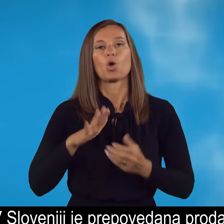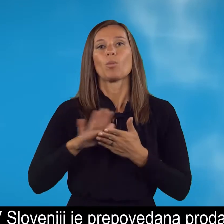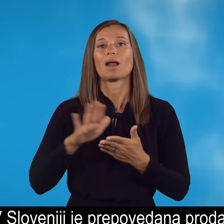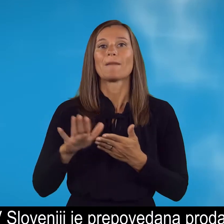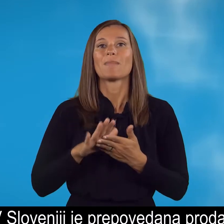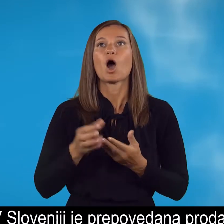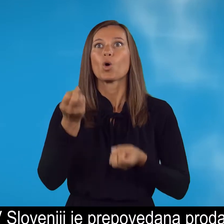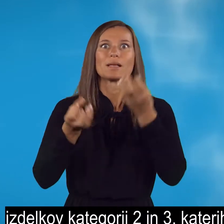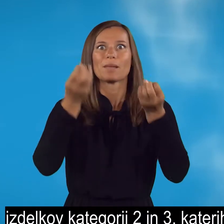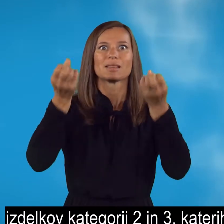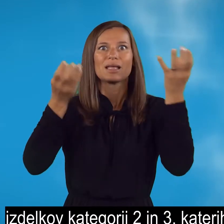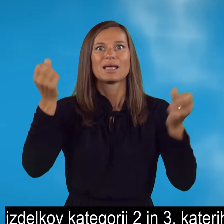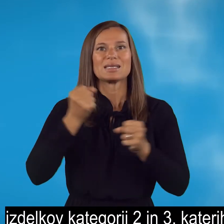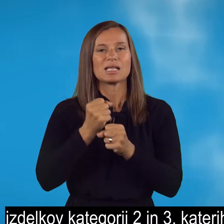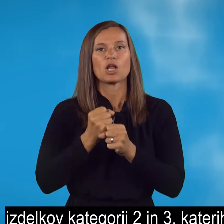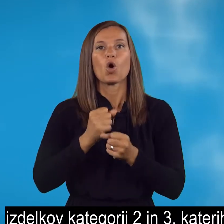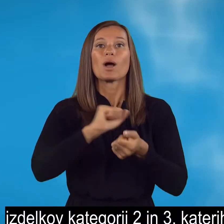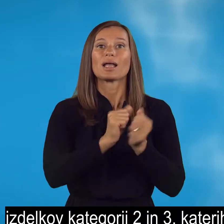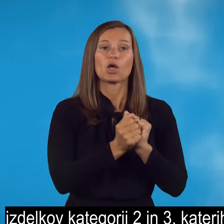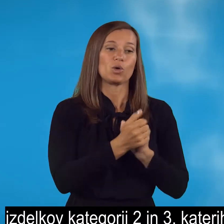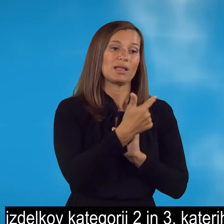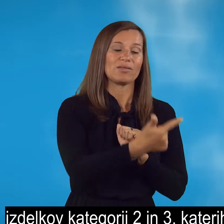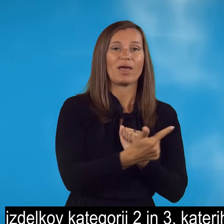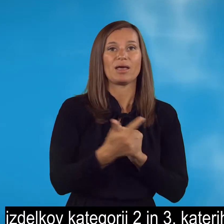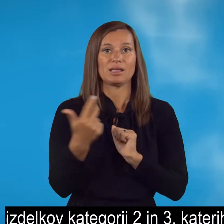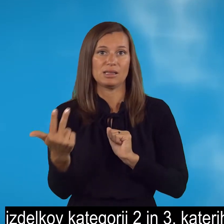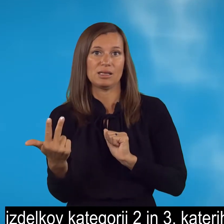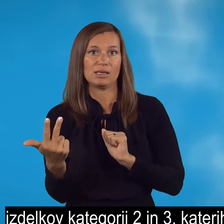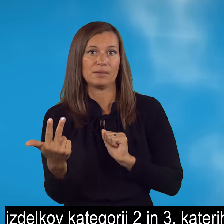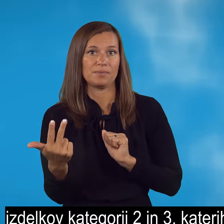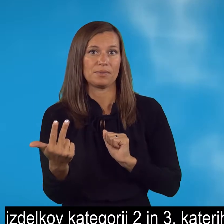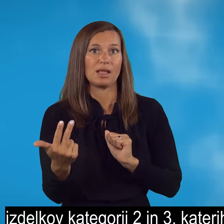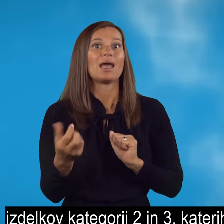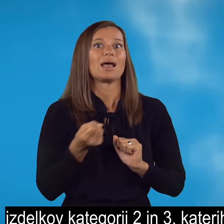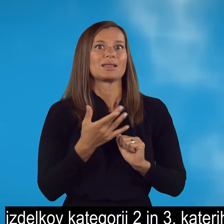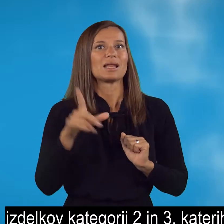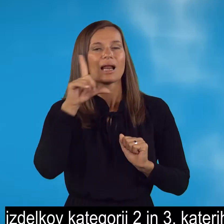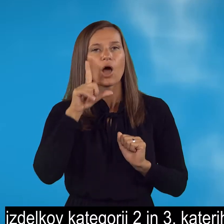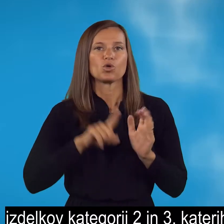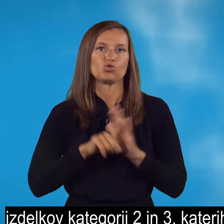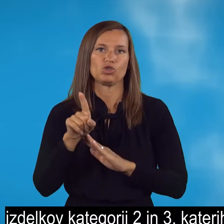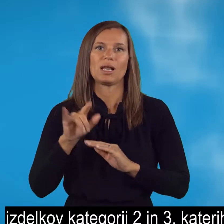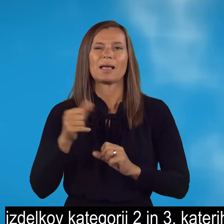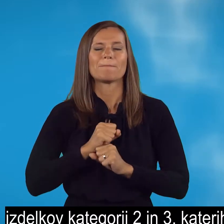uporaba ognjemetnih izdelkov kategorij 2 in 3, katerih glavni učinek je